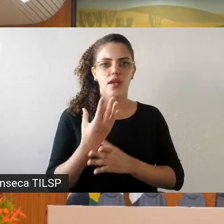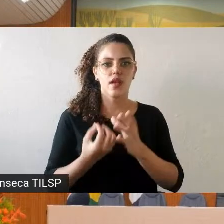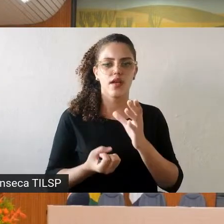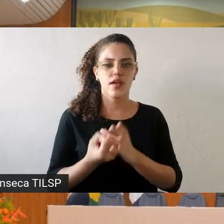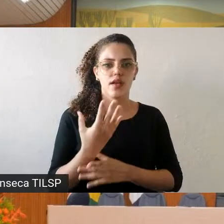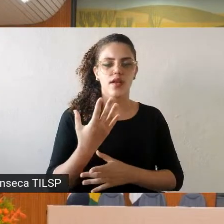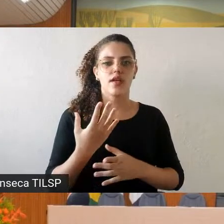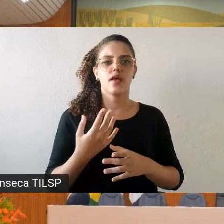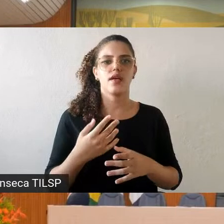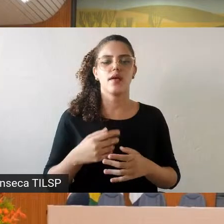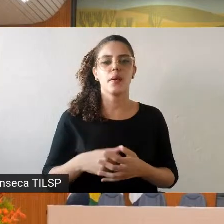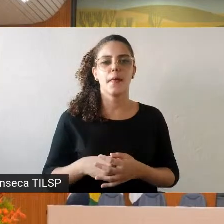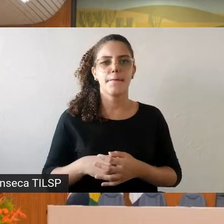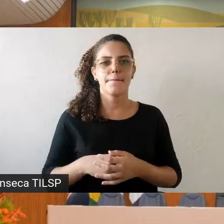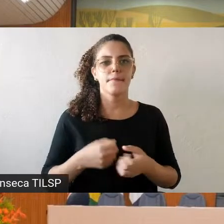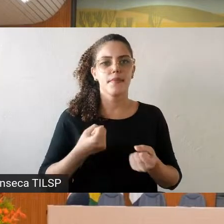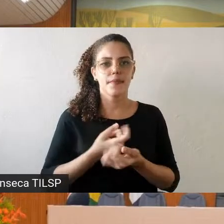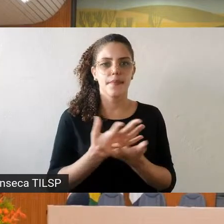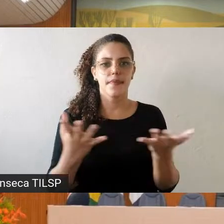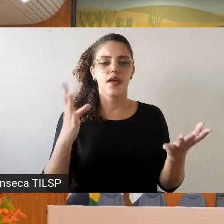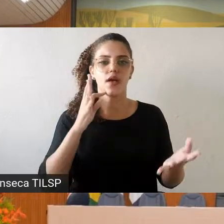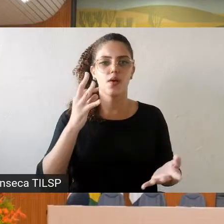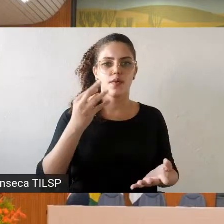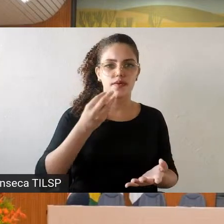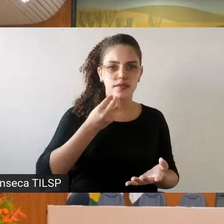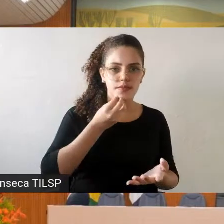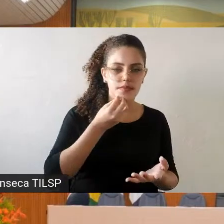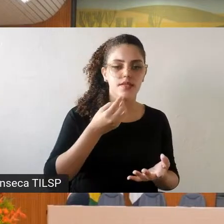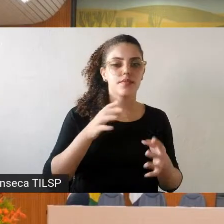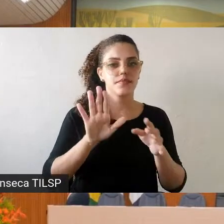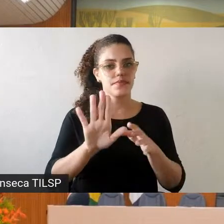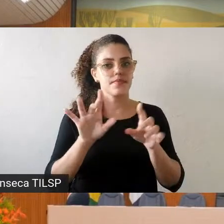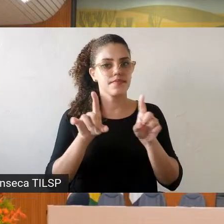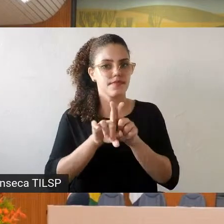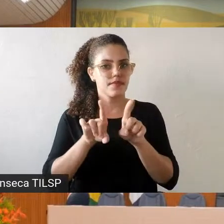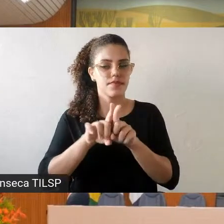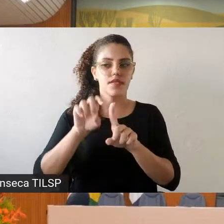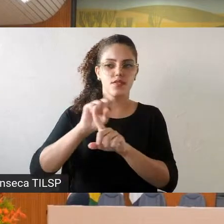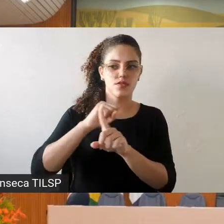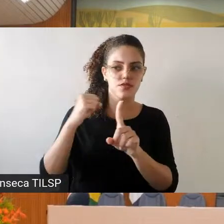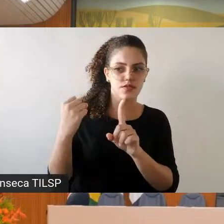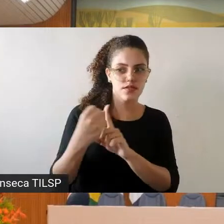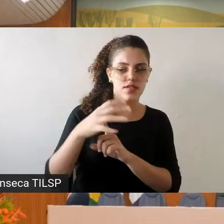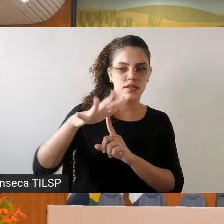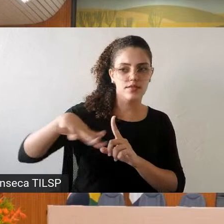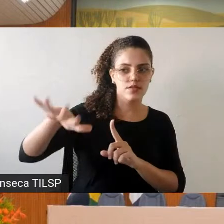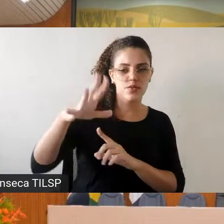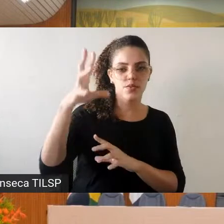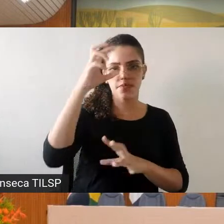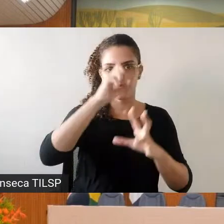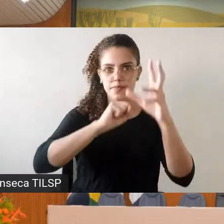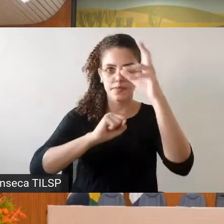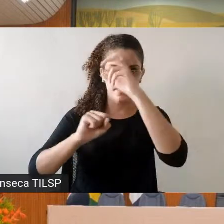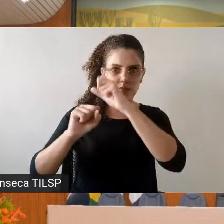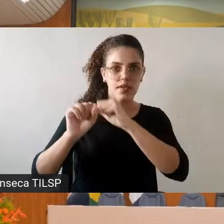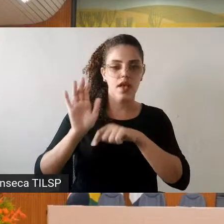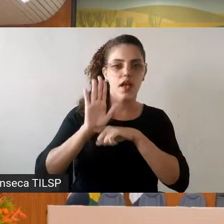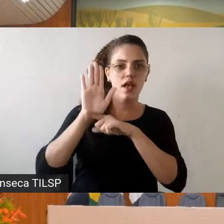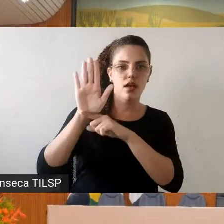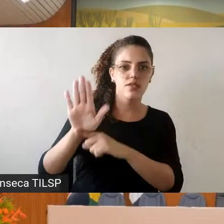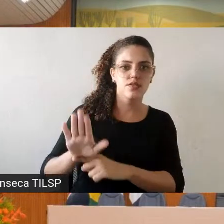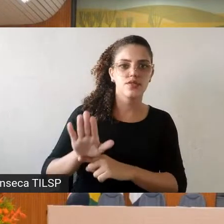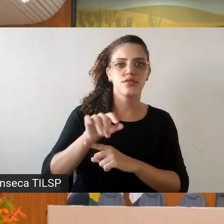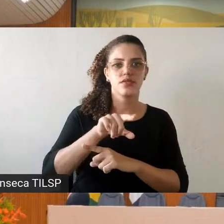compartilhando nossos conhecimentos produzidos, mas também aprendendo com a sociedade, transformando a sociedade naquilo que é